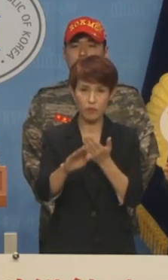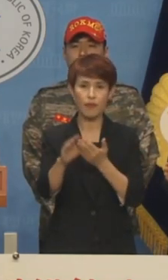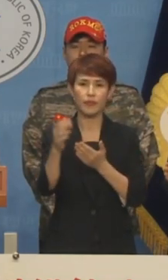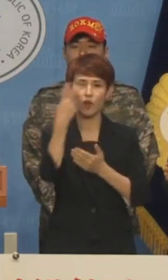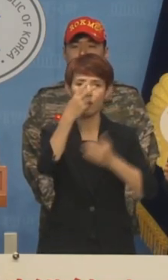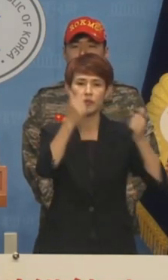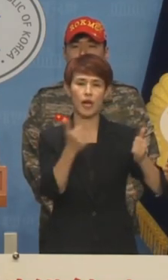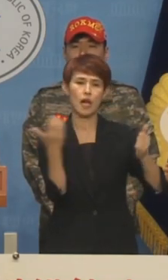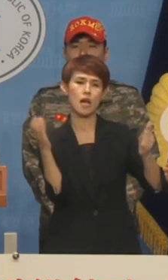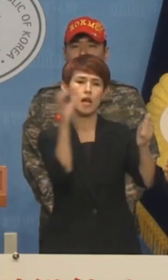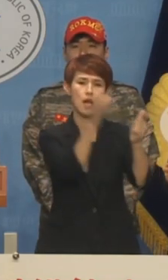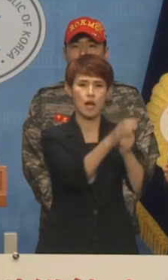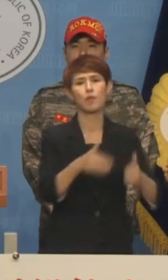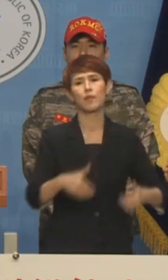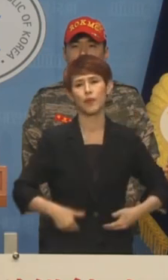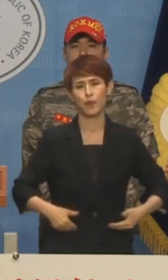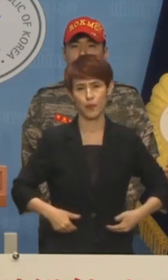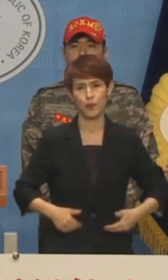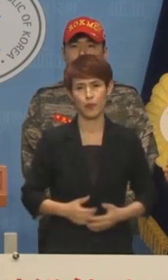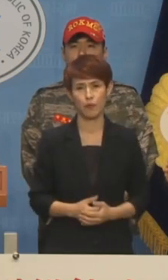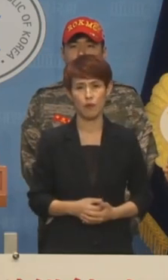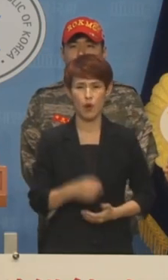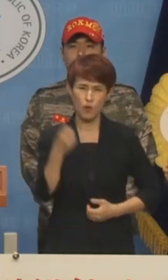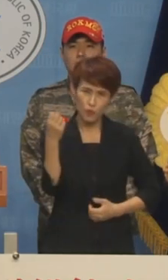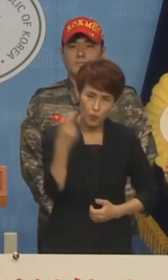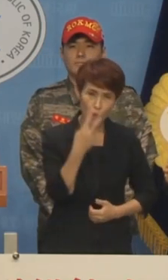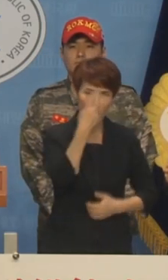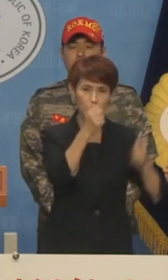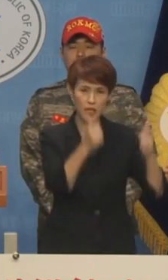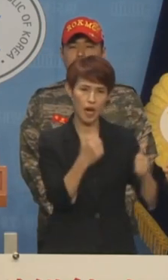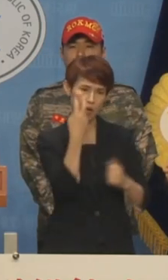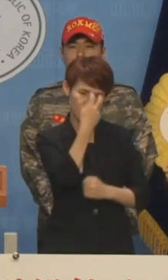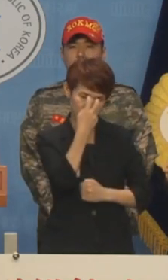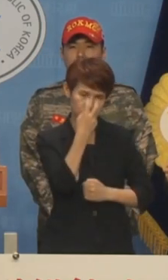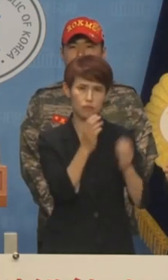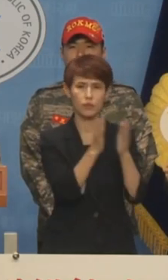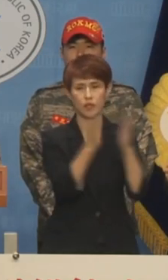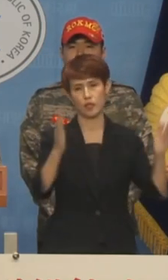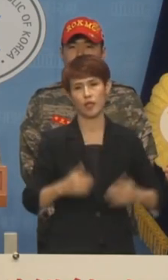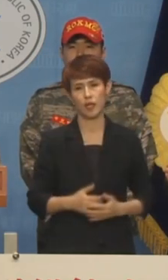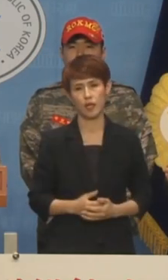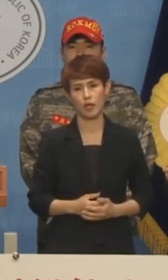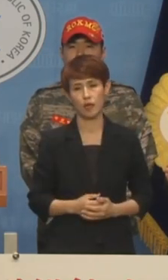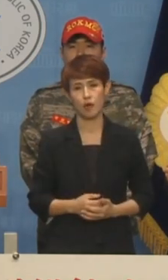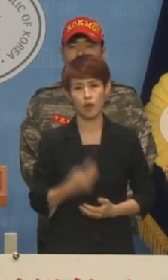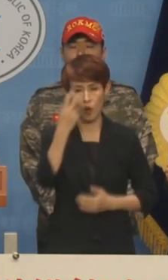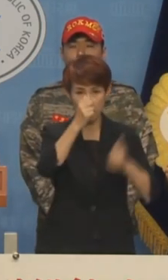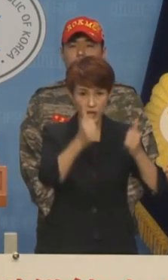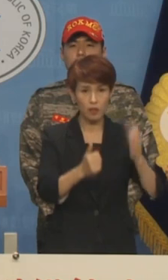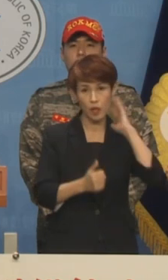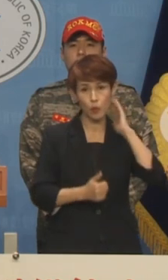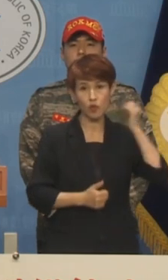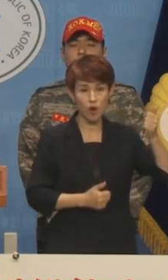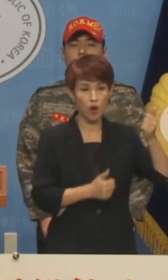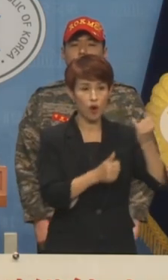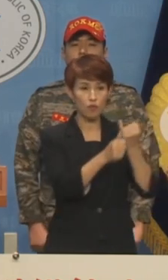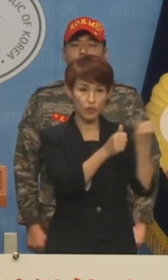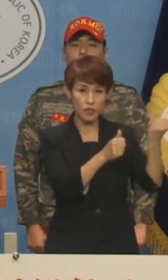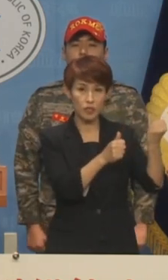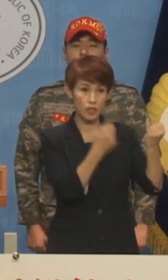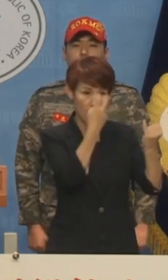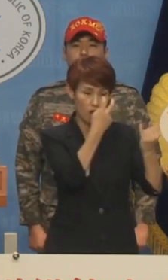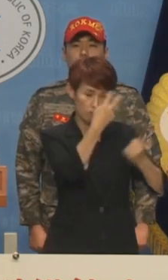검찰로 사건을 송부해야 할 뿐입니다. 그러면 또다시 검찰 수사가 시작됩니다. 한편 검찰은 대통령 부인 사건을 2년째